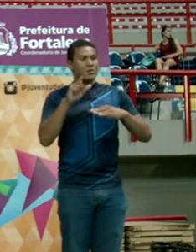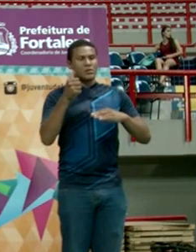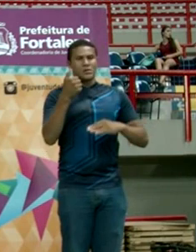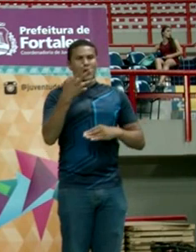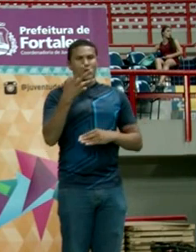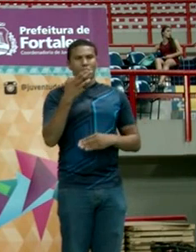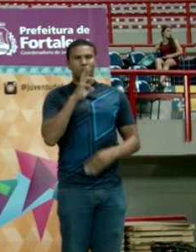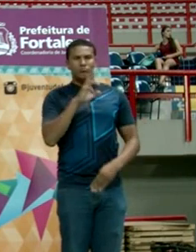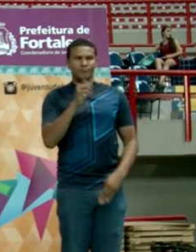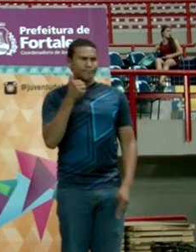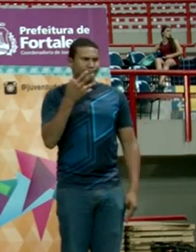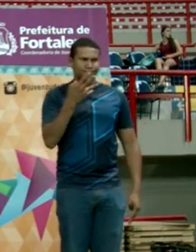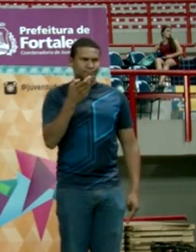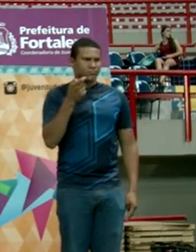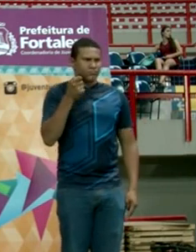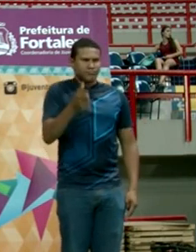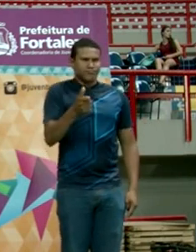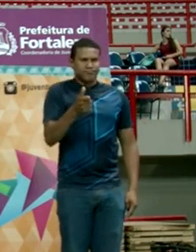14%.